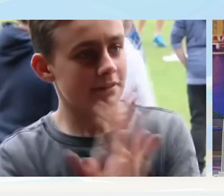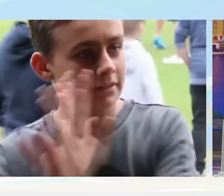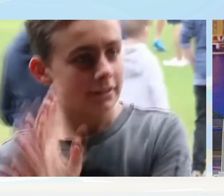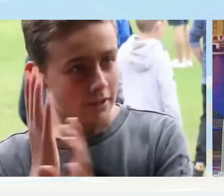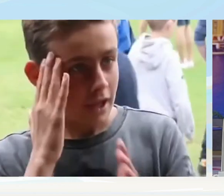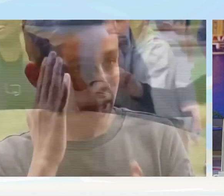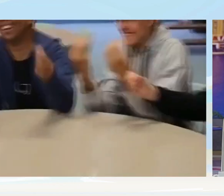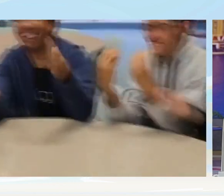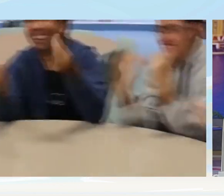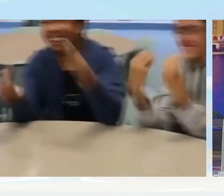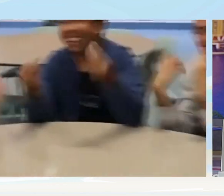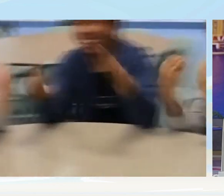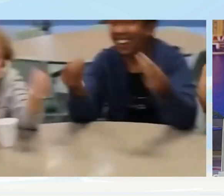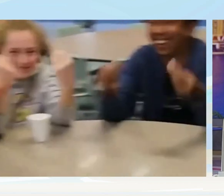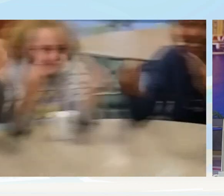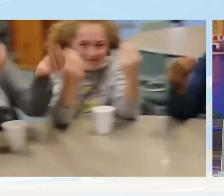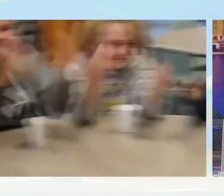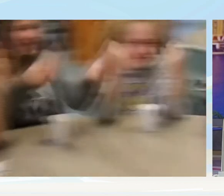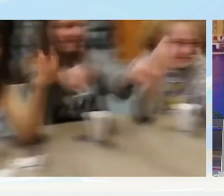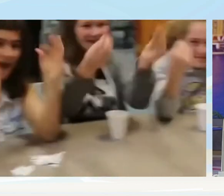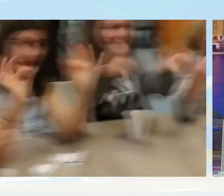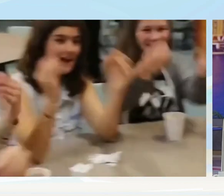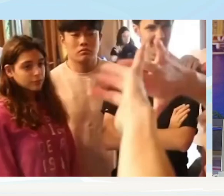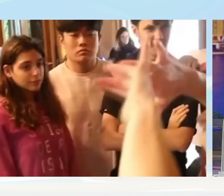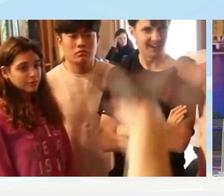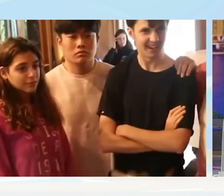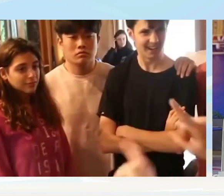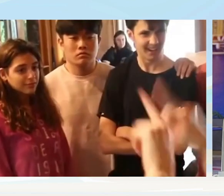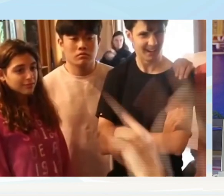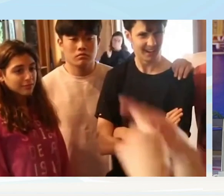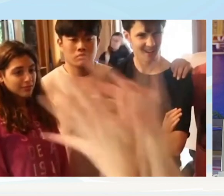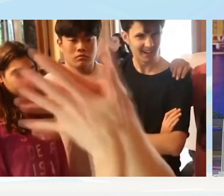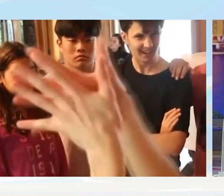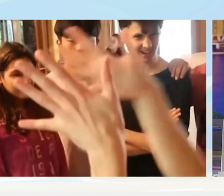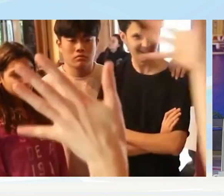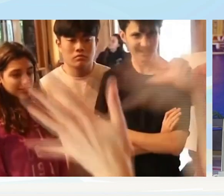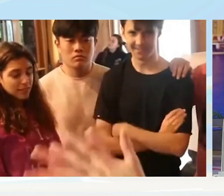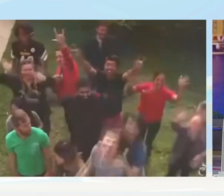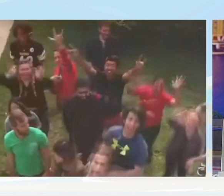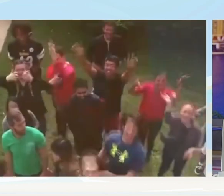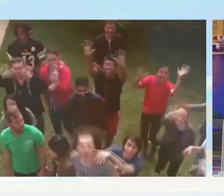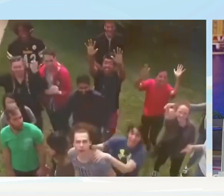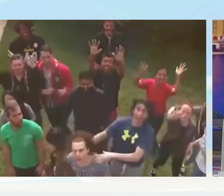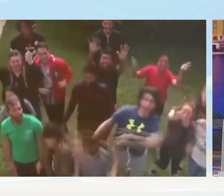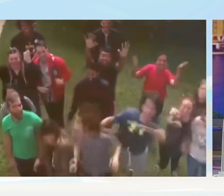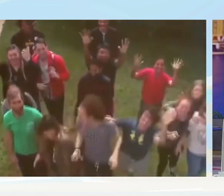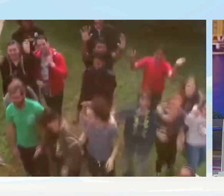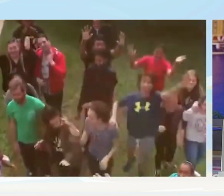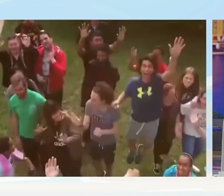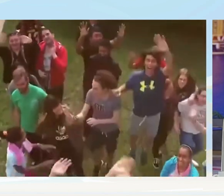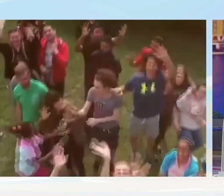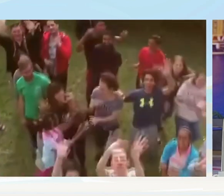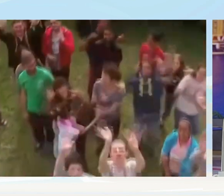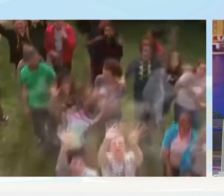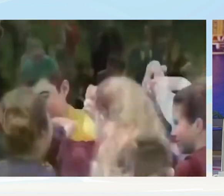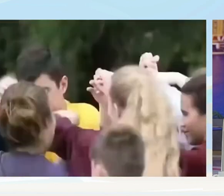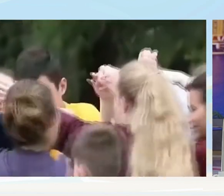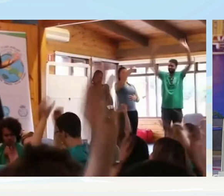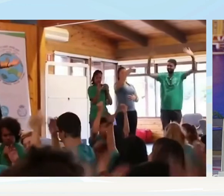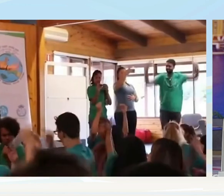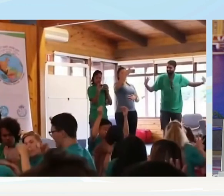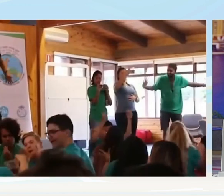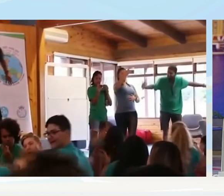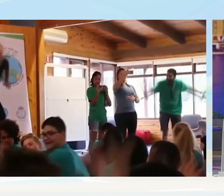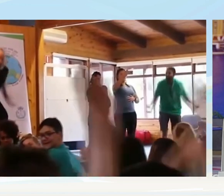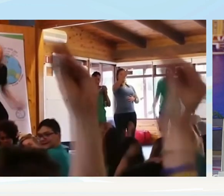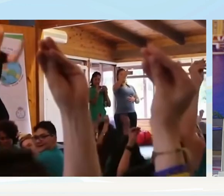تصميم بانرات، يقدر يعمل تصميم لوجوهات، يقدر يشتغل على الفوتوشوب، عندنا ناس تقدر تشتغل كمان في الكافيتيريا. يعني